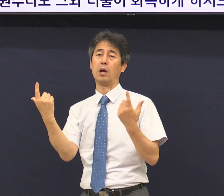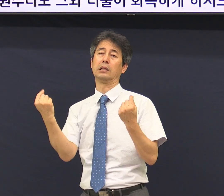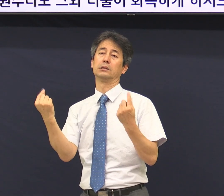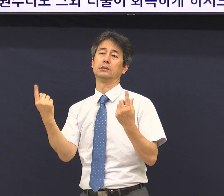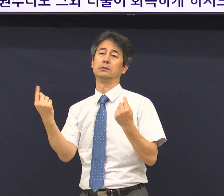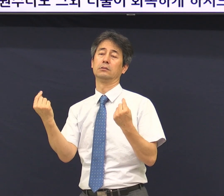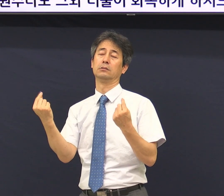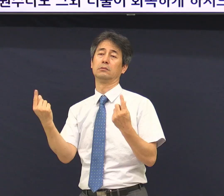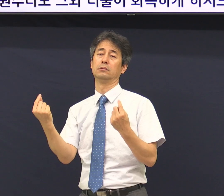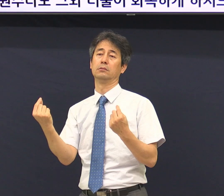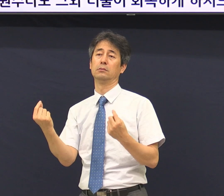삭개오처럼